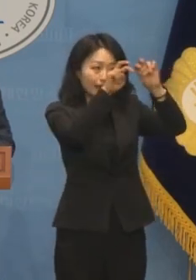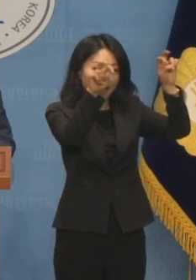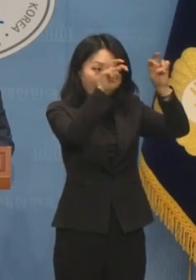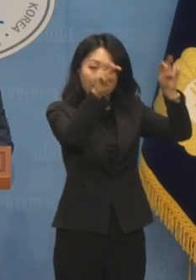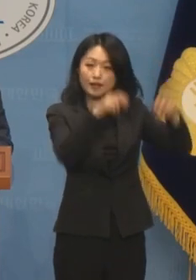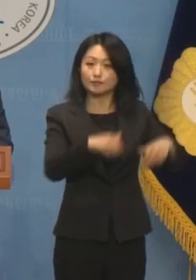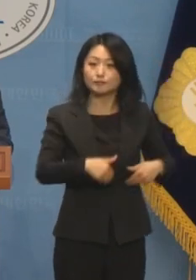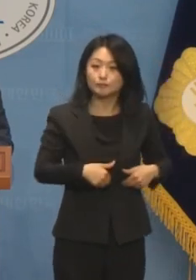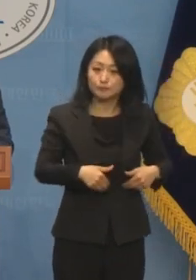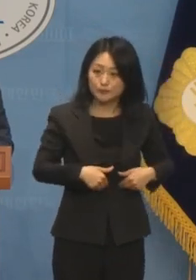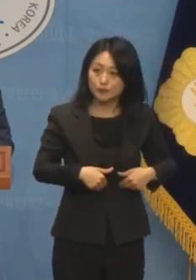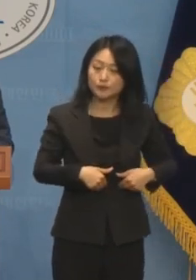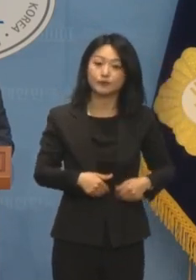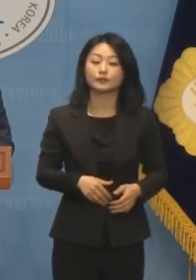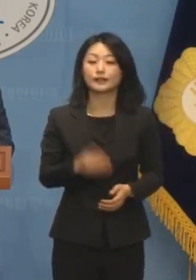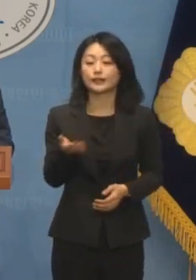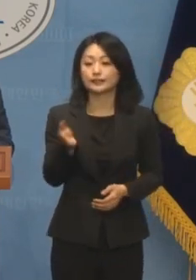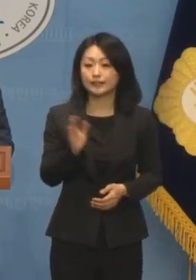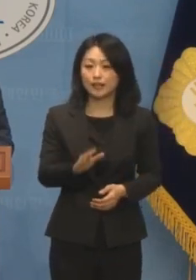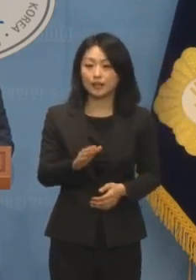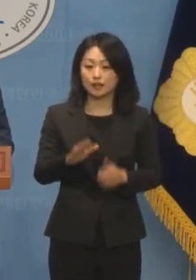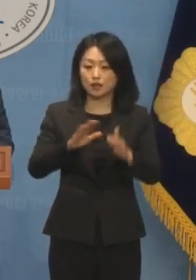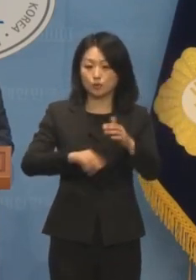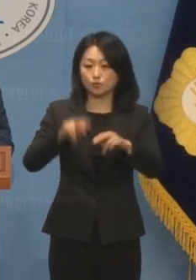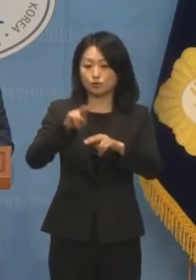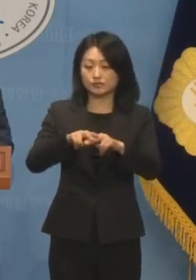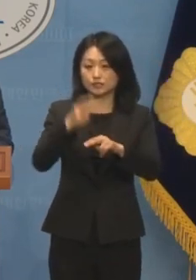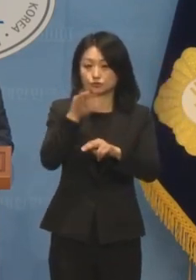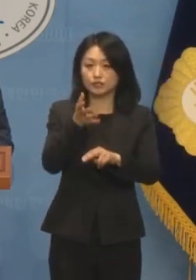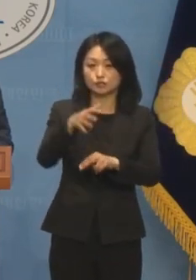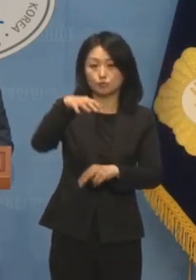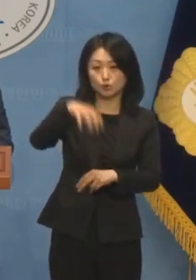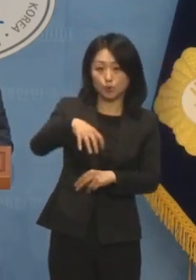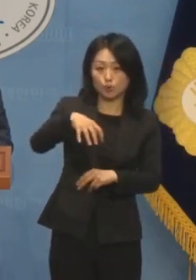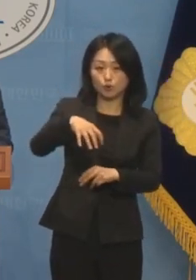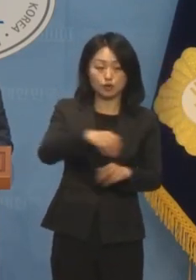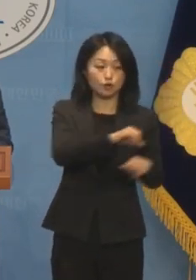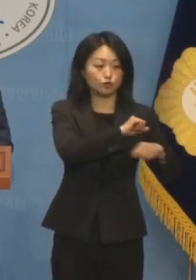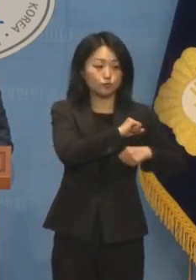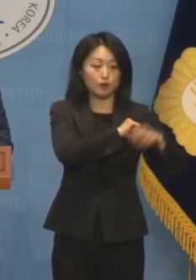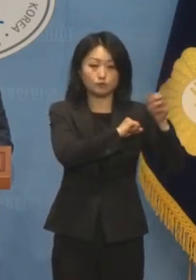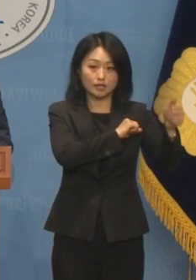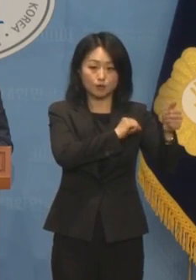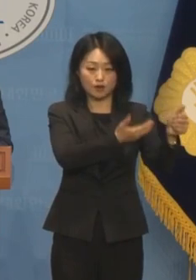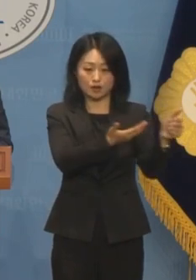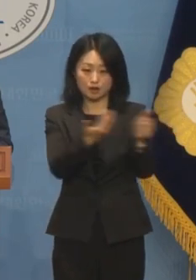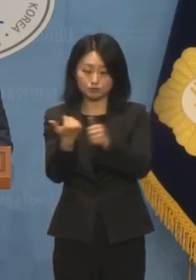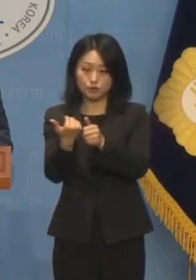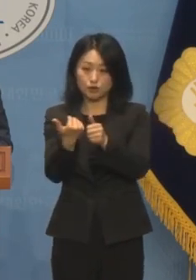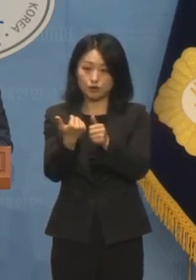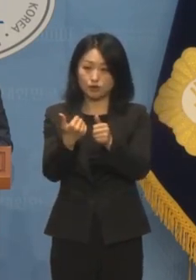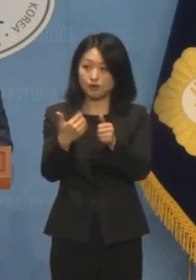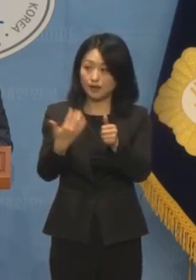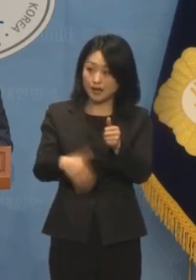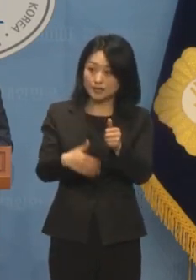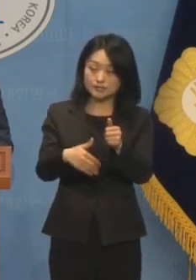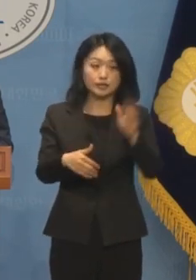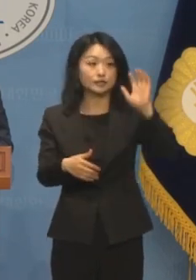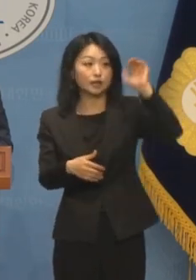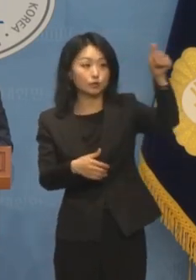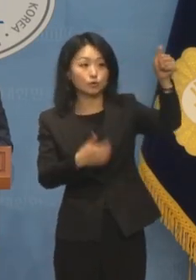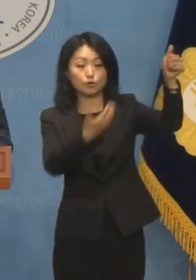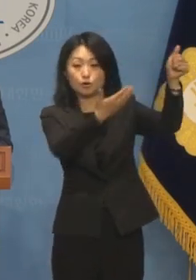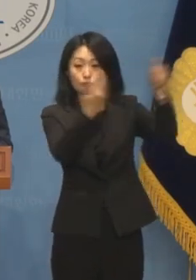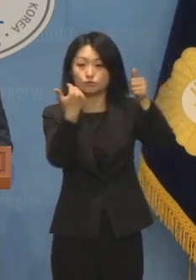합니다. 하지만 공수처 수사는 언제 이종섭 전 장관을 넘어 대통령실까지 나아갈지